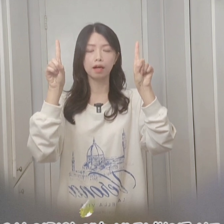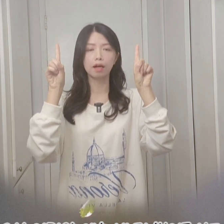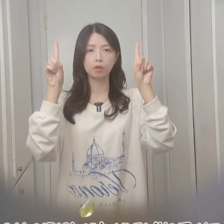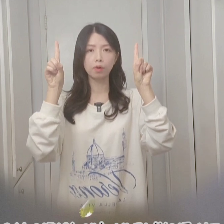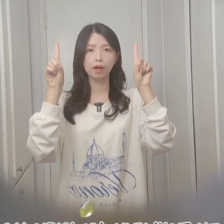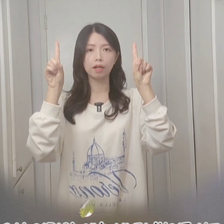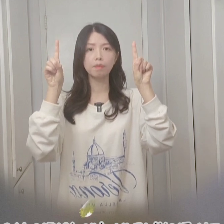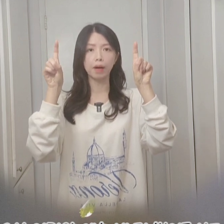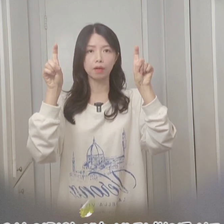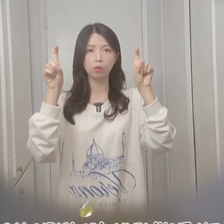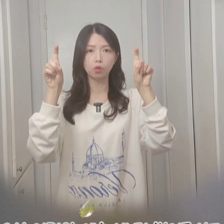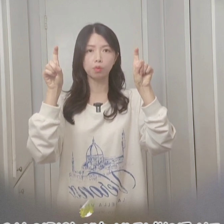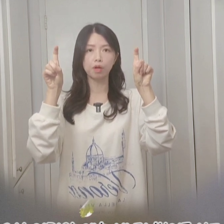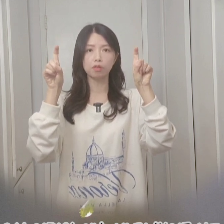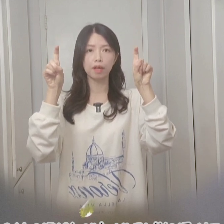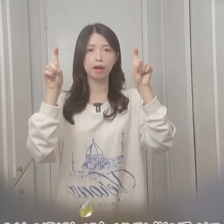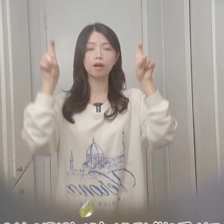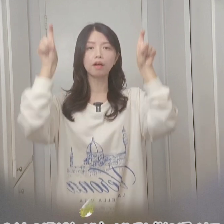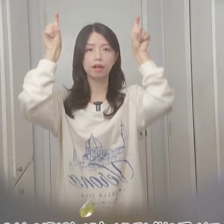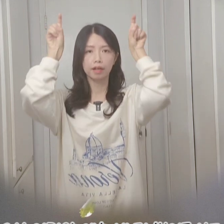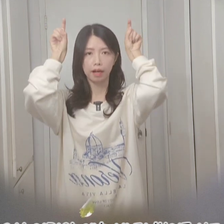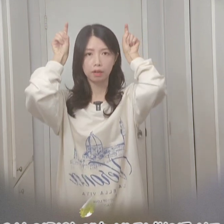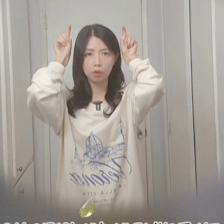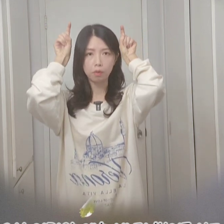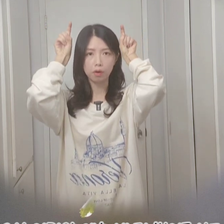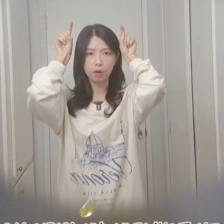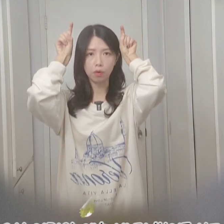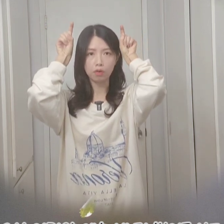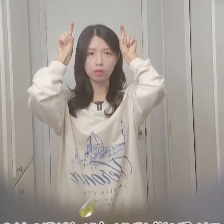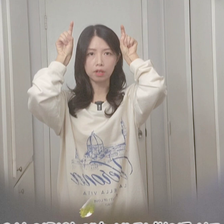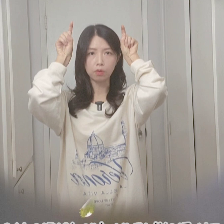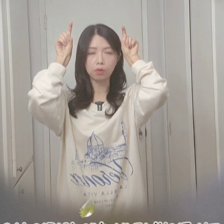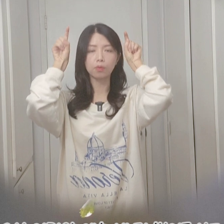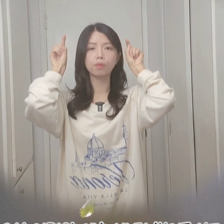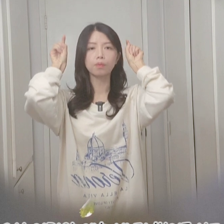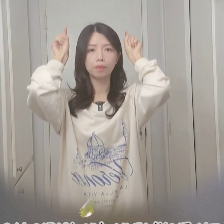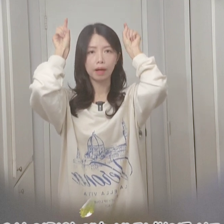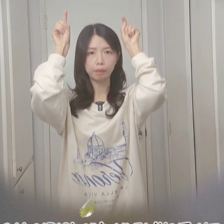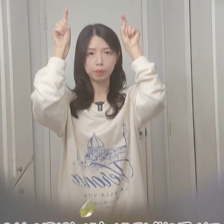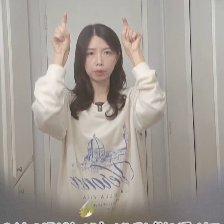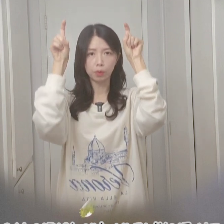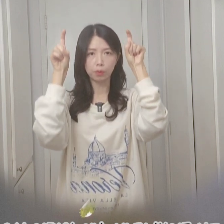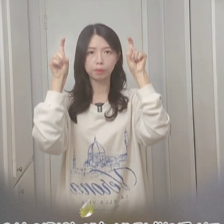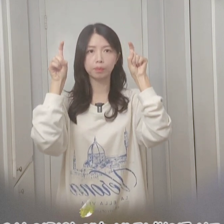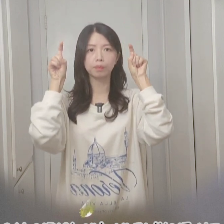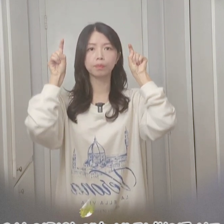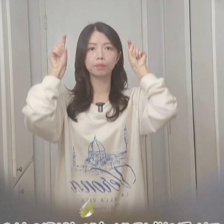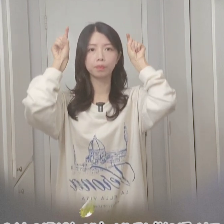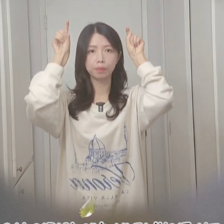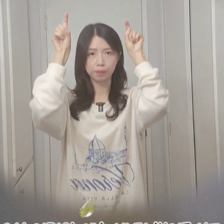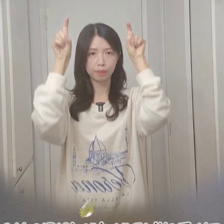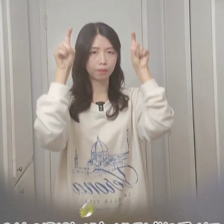향하게 손가락을 반 정도 구부려 주세요. 양쪽 머리에 올려주시고 앞으로